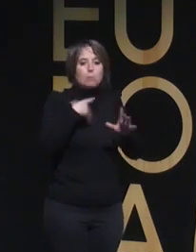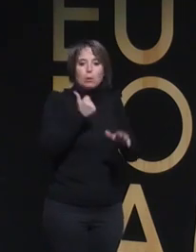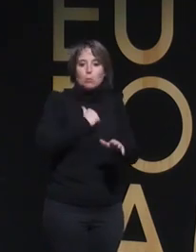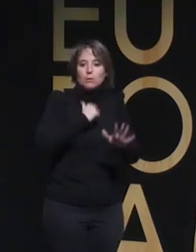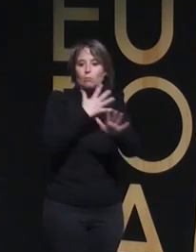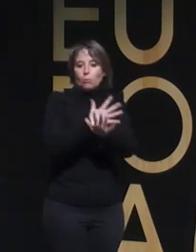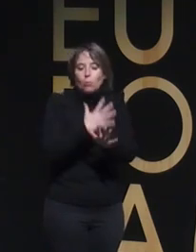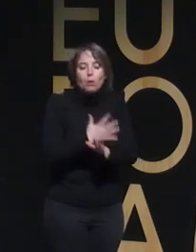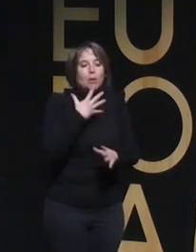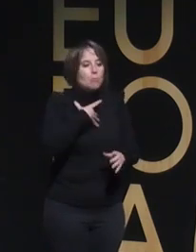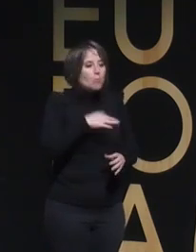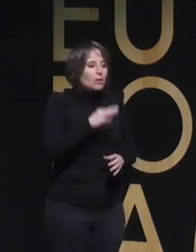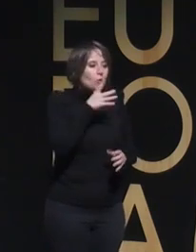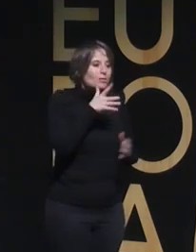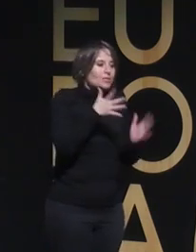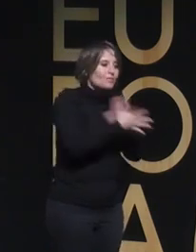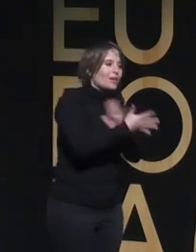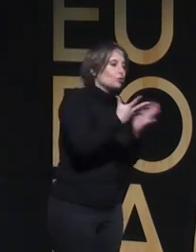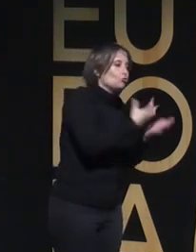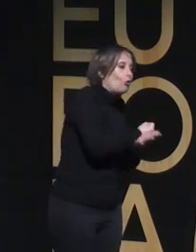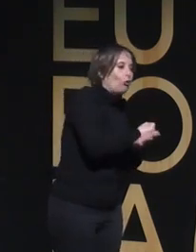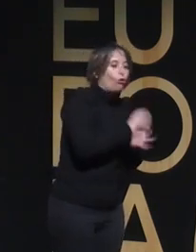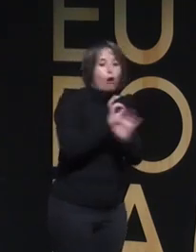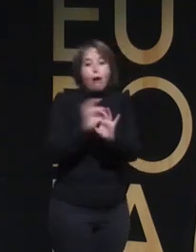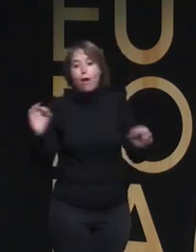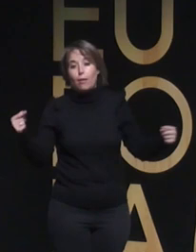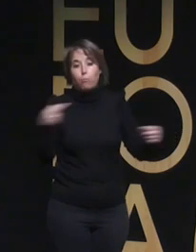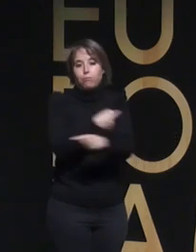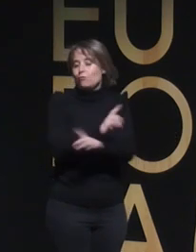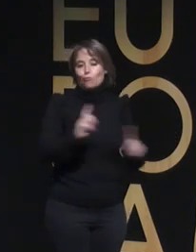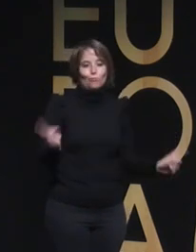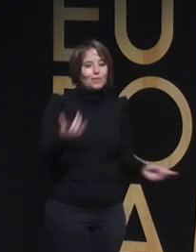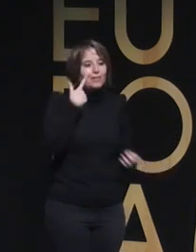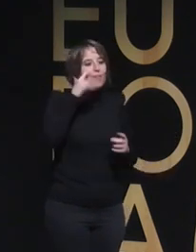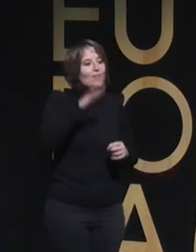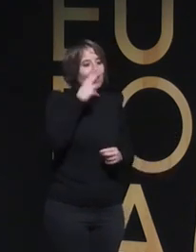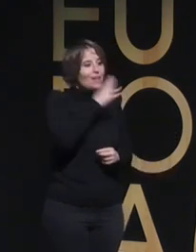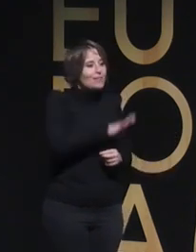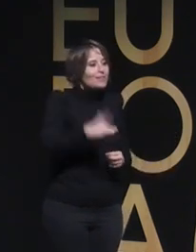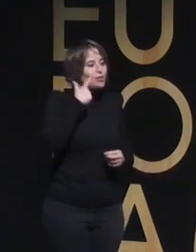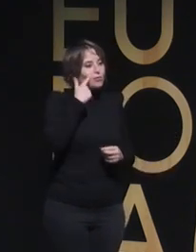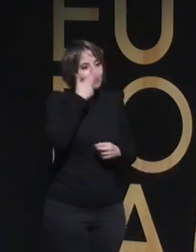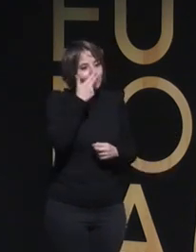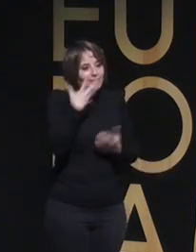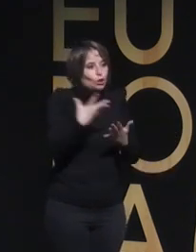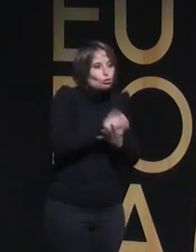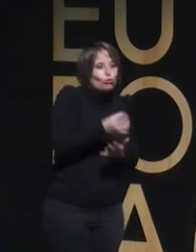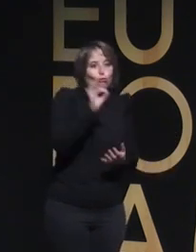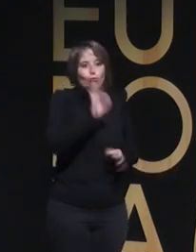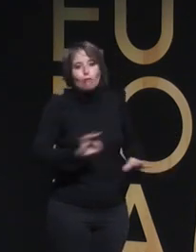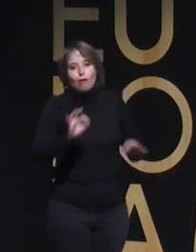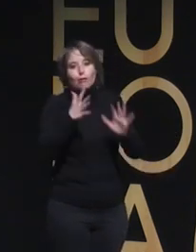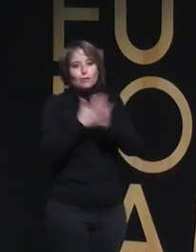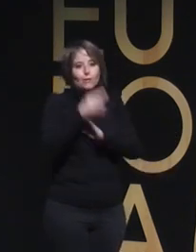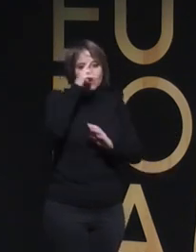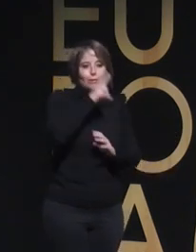pueda... Porque o todo o nada nunca es bueno del todo, ¿no? Y al final los niños no entienden ese todo o nada que nosotros entendemos como aitas o amás, ¿no? Pero